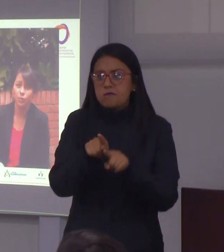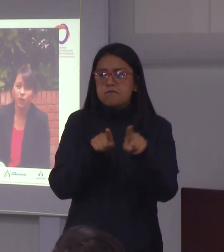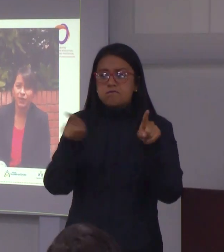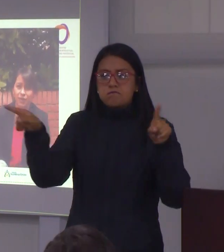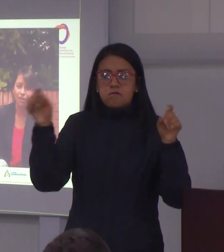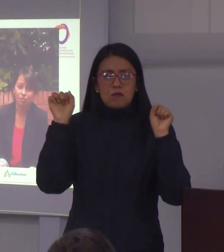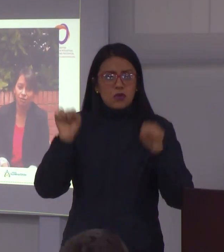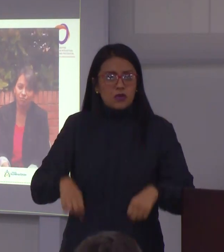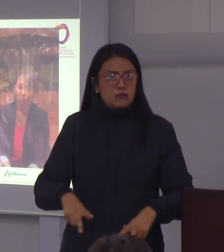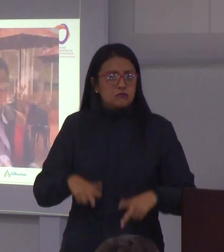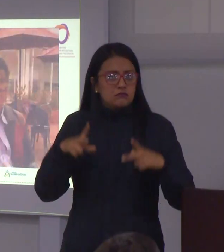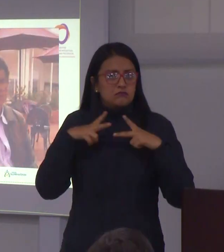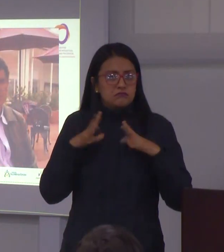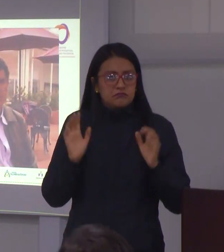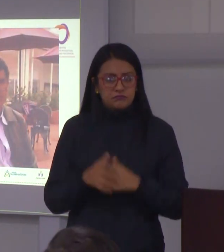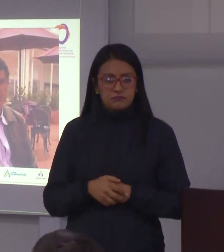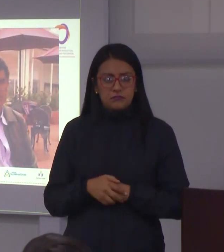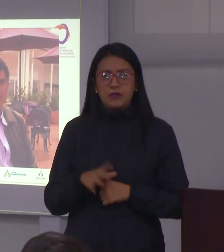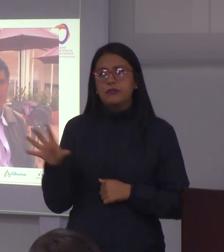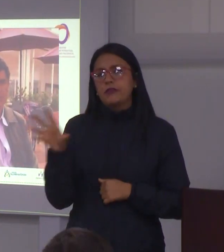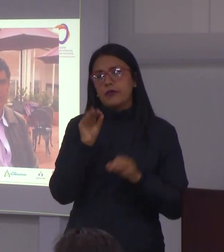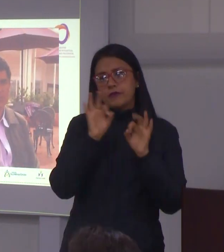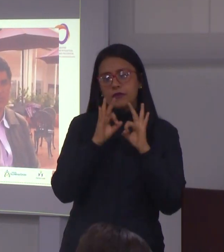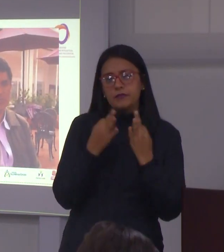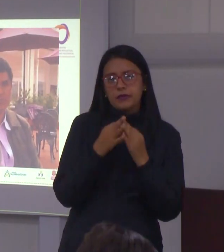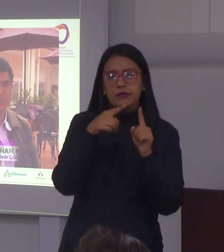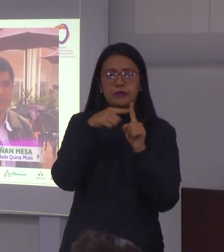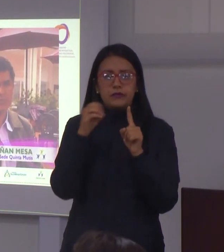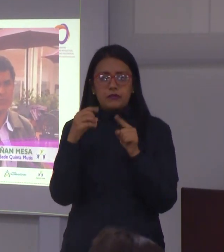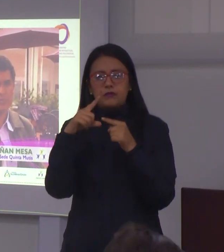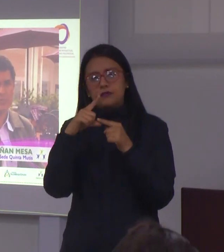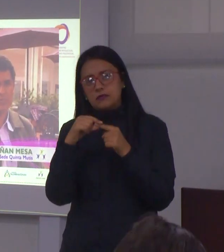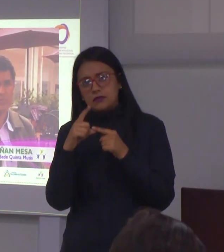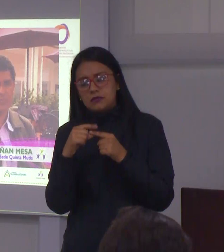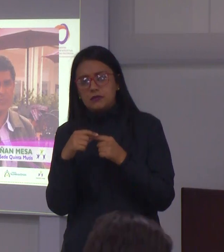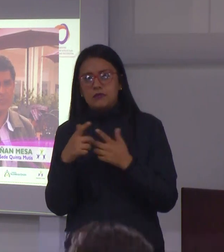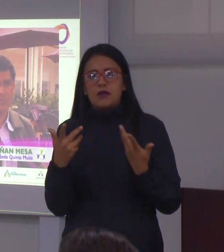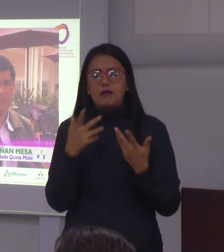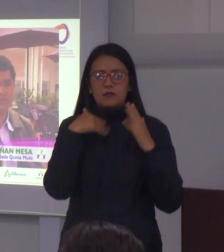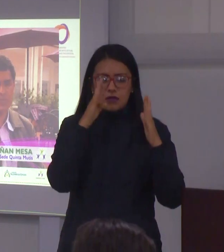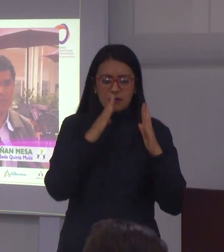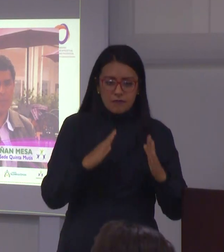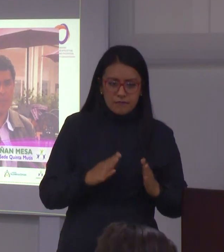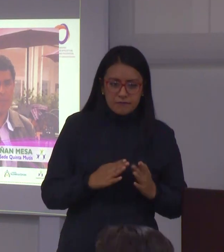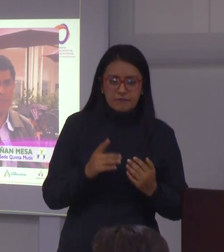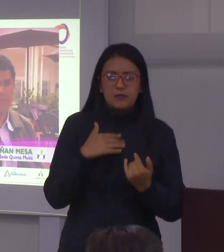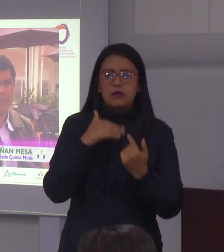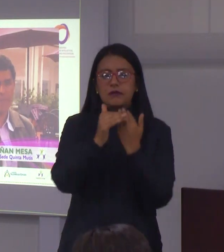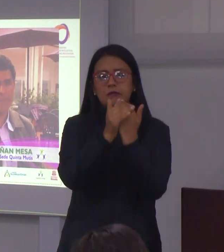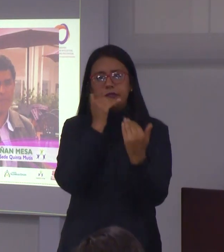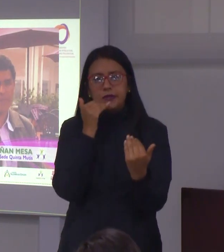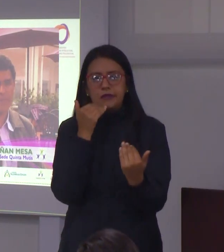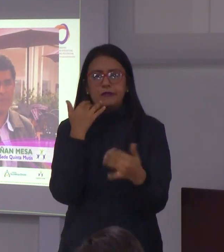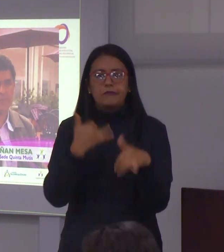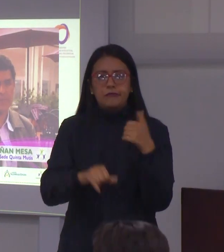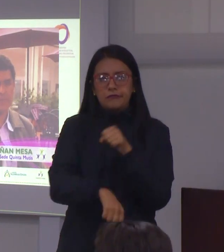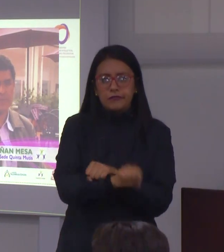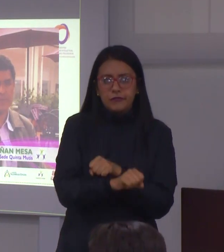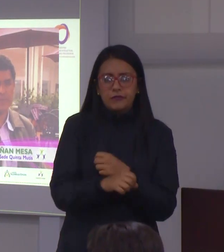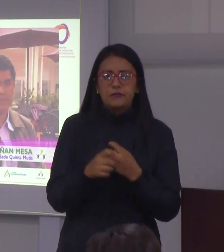de nosotras hubo tenido. Ya todas las familias, tantos niños, primos, lo tienen en cuenta, lo invitan a jugar